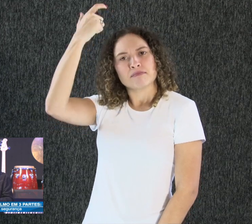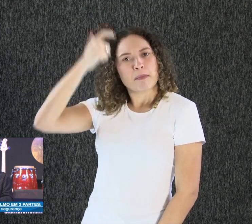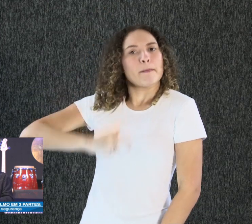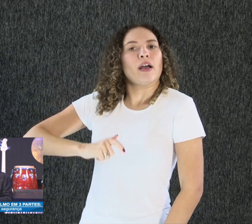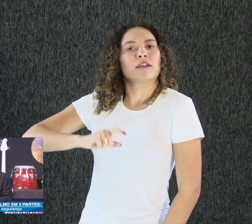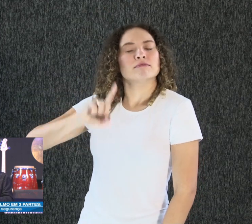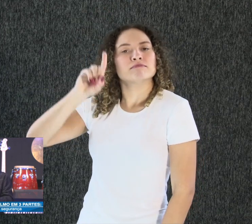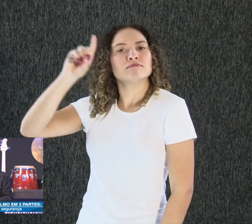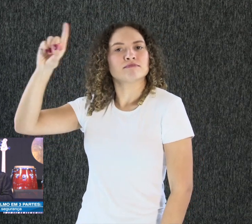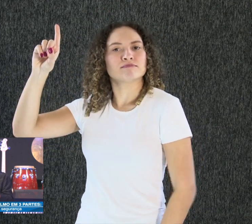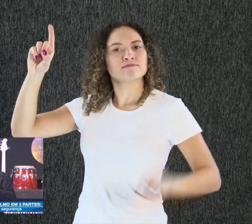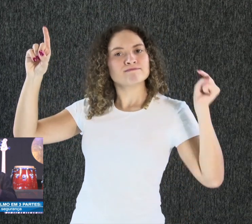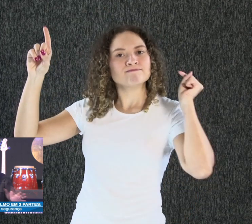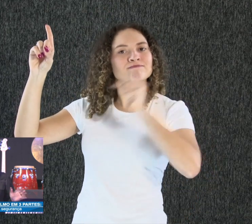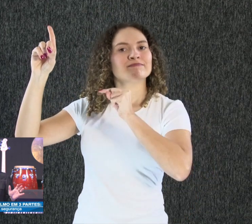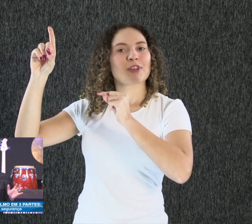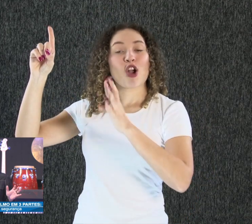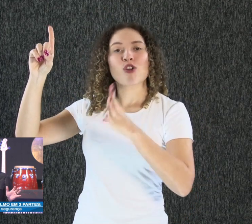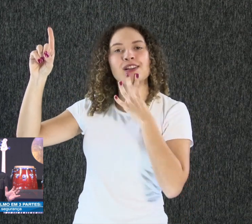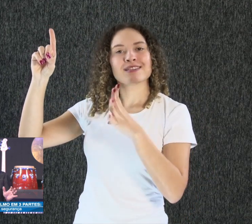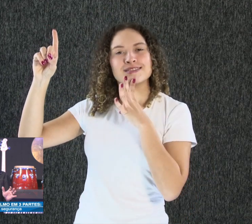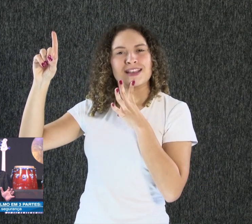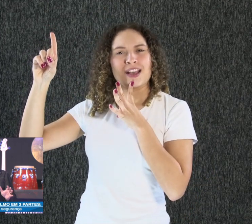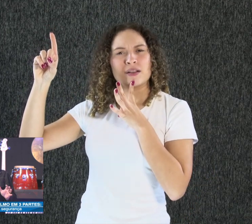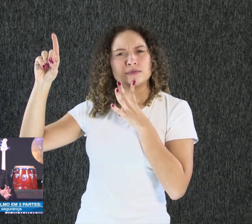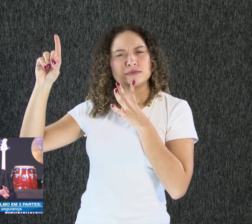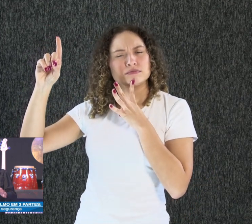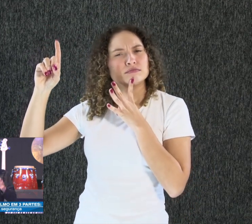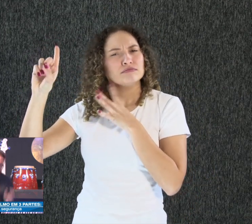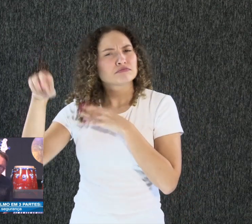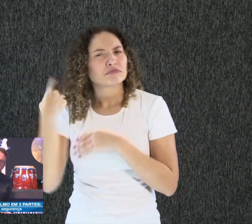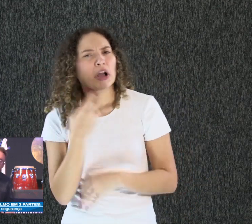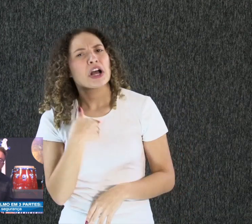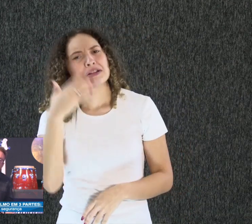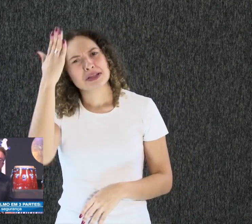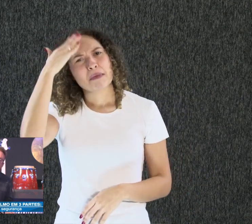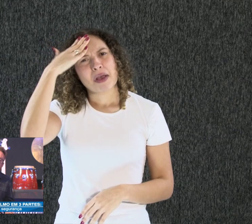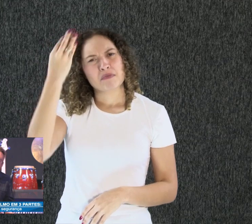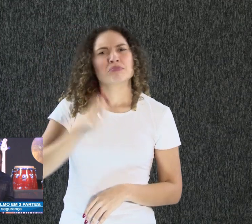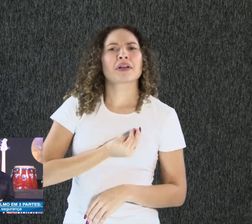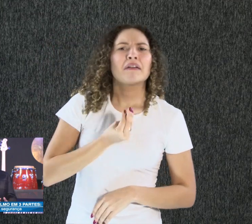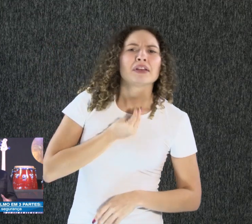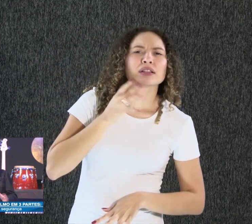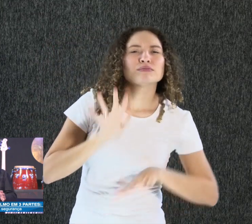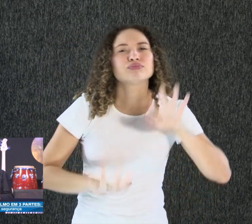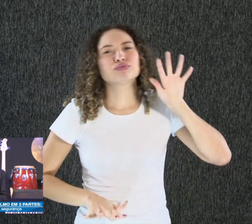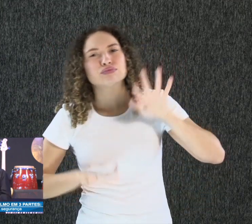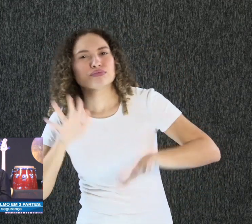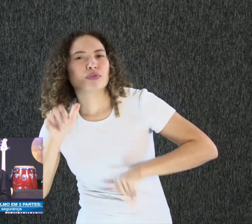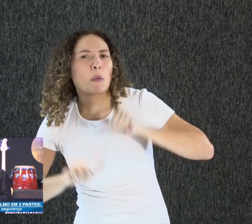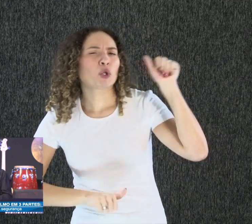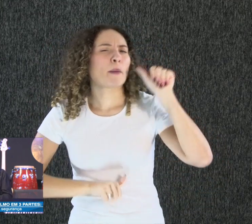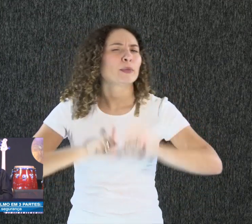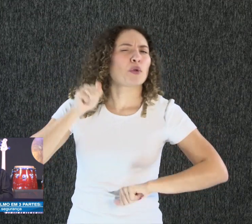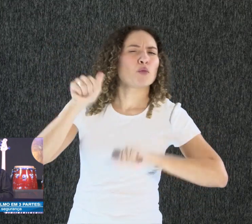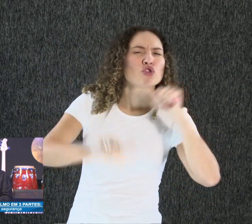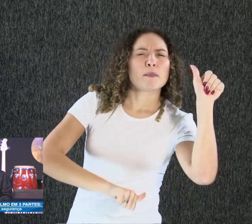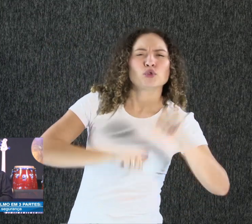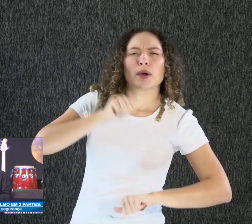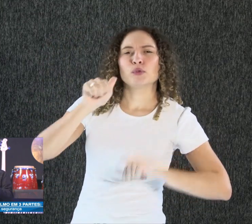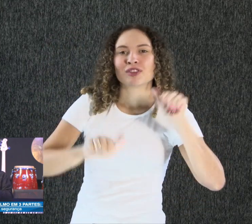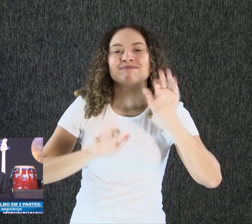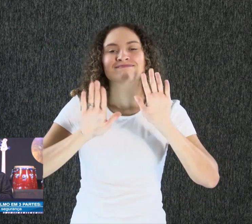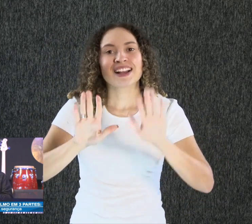Deus é, não importam as circunstâncias, porque elas mudam, elas são instáveis, e nós sabemos